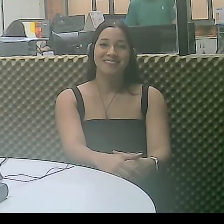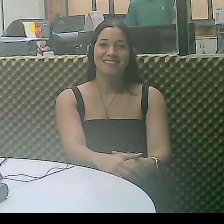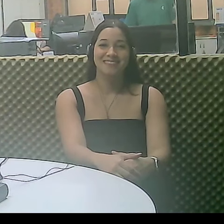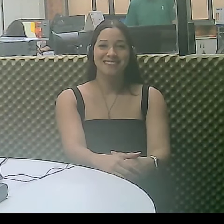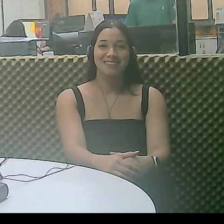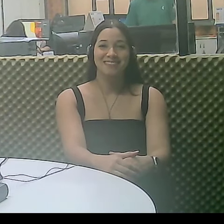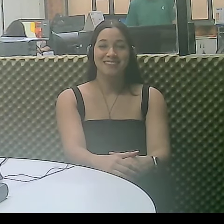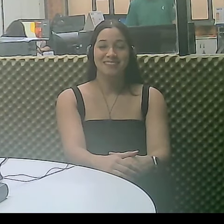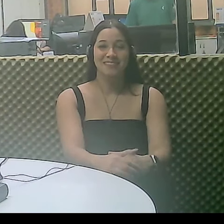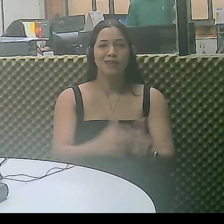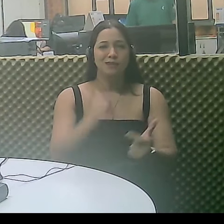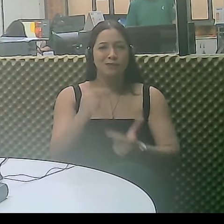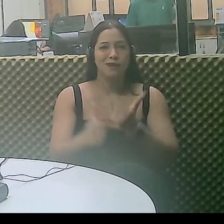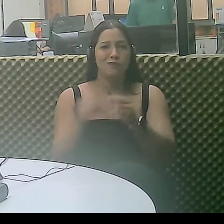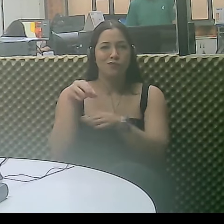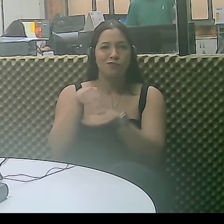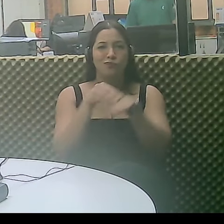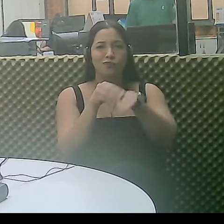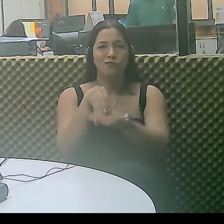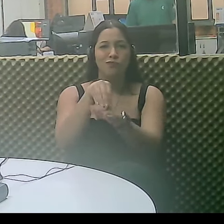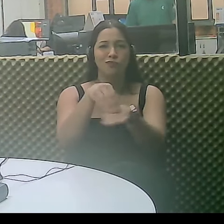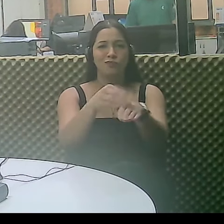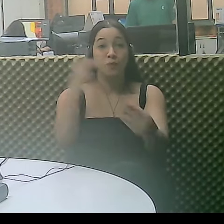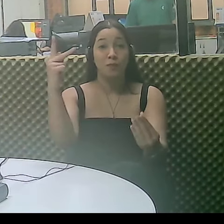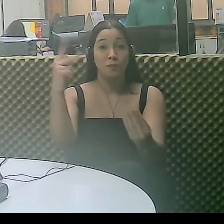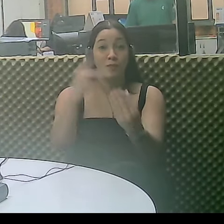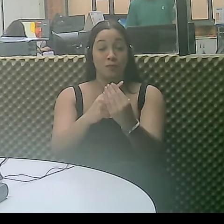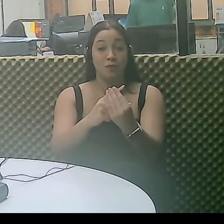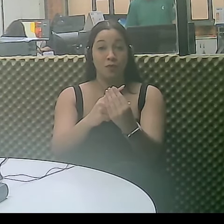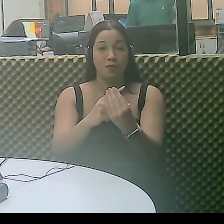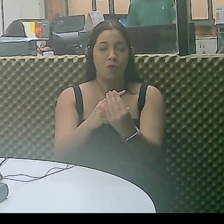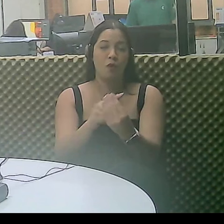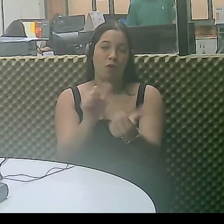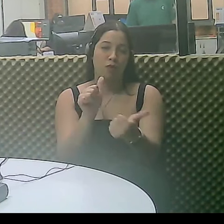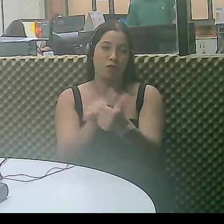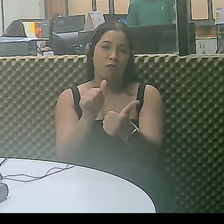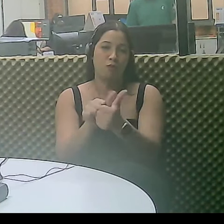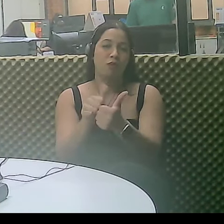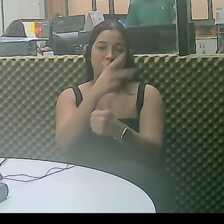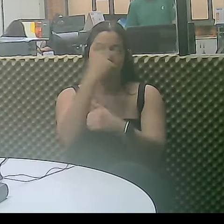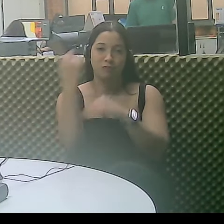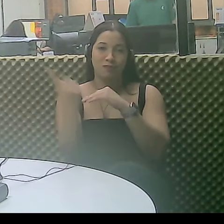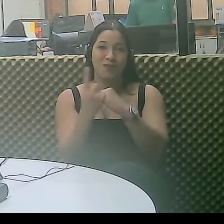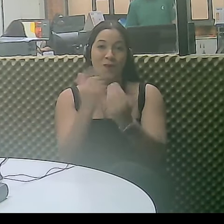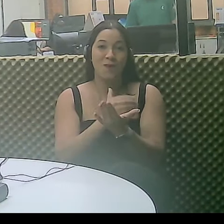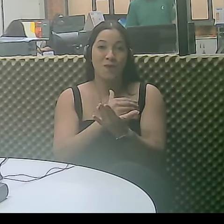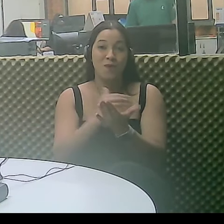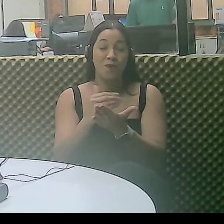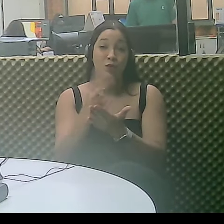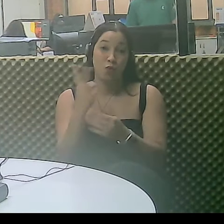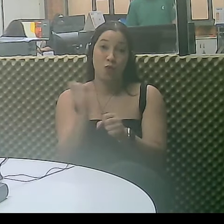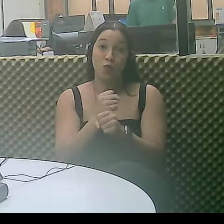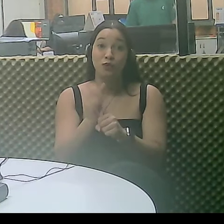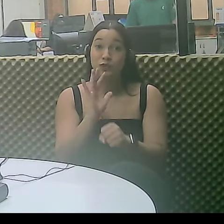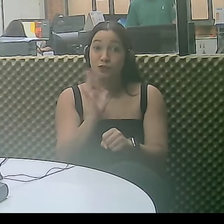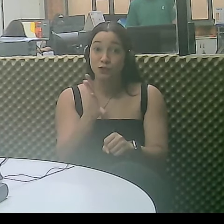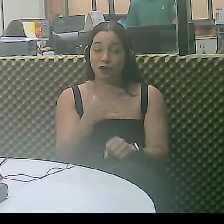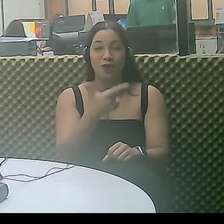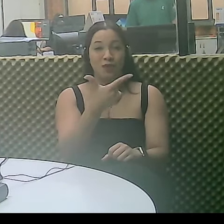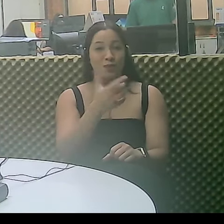notícias. O serviço itinerante que leva o Procon para mais perto do consumidor começou há 2 anos.